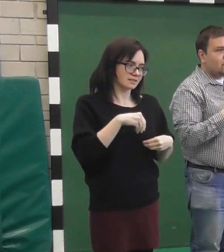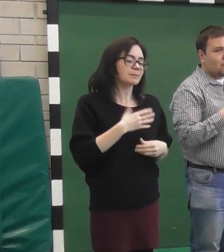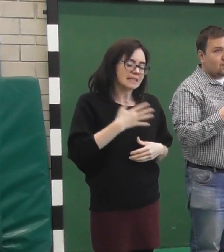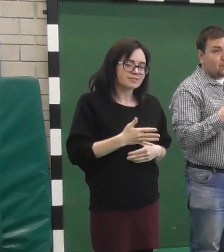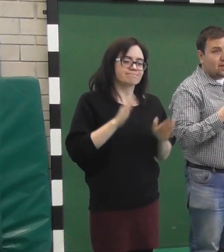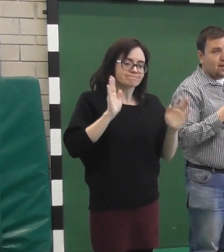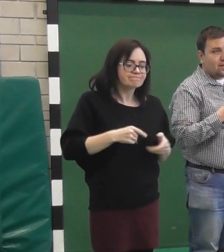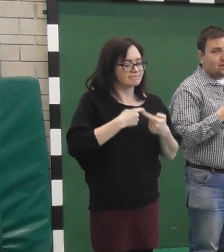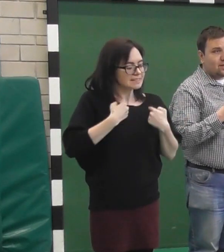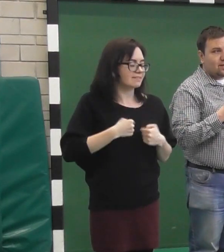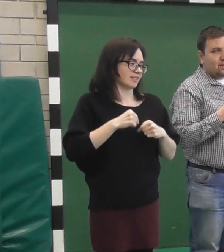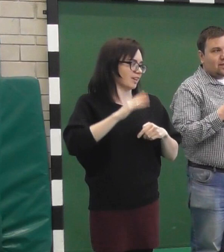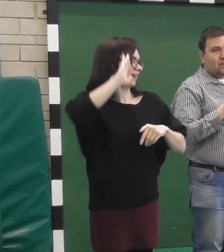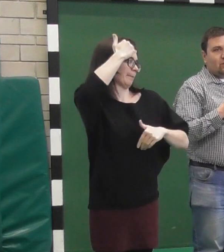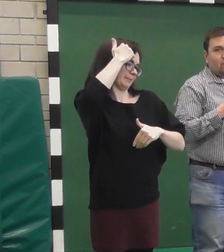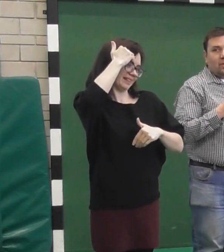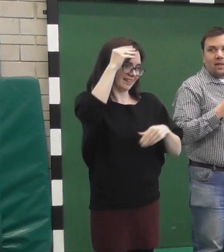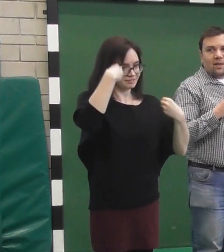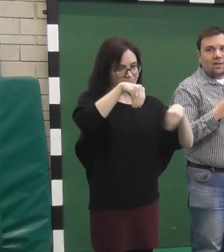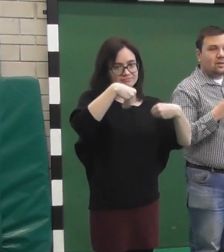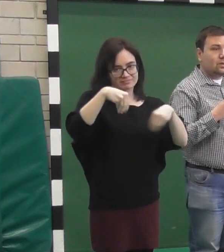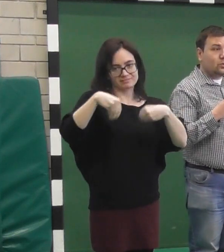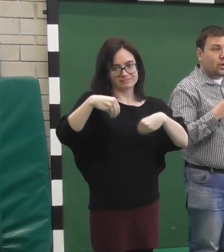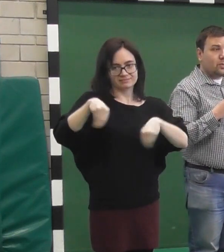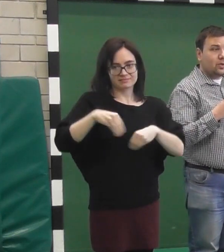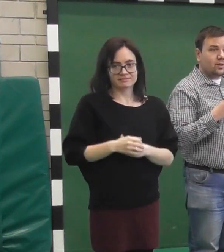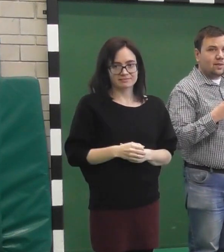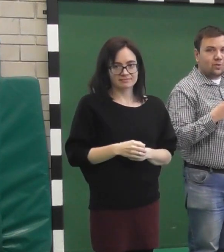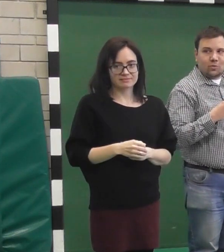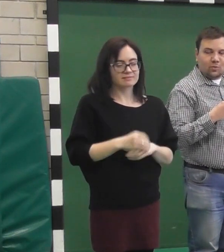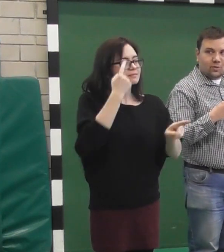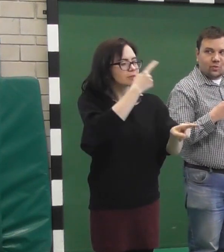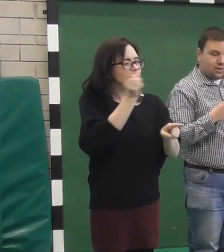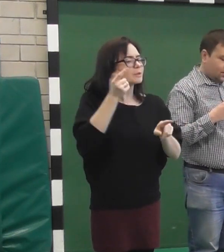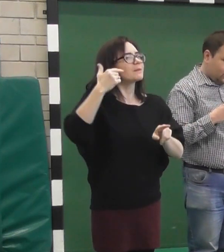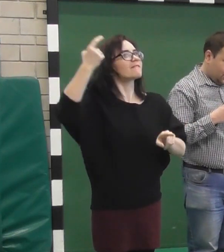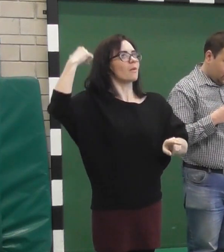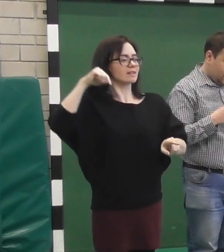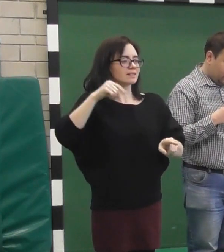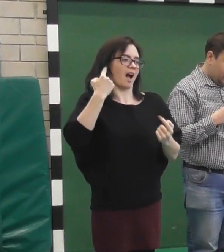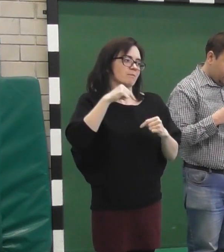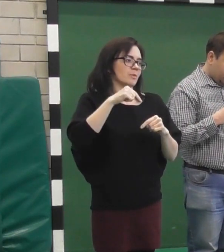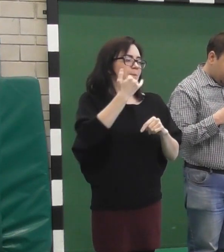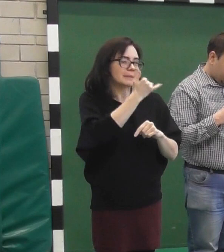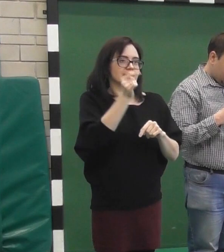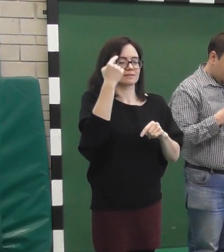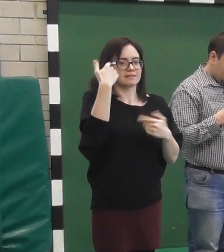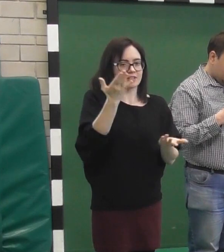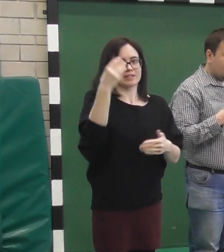szívesen osztja meg az emlékeit, hogy mindenki tudja, hogy mi történt, és okulhasson, gondolhasson előre.